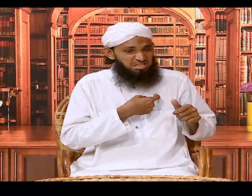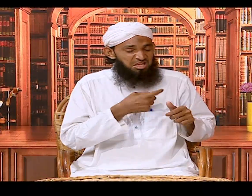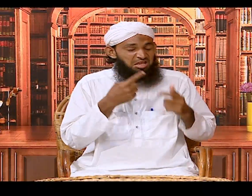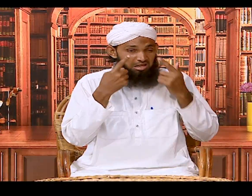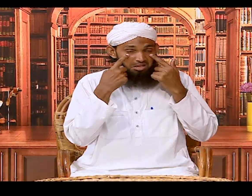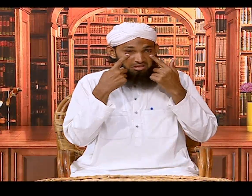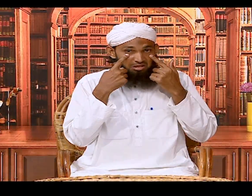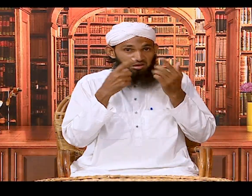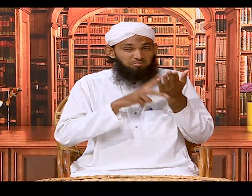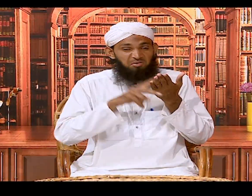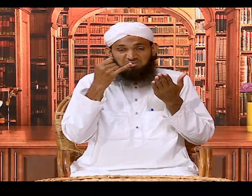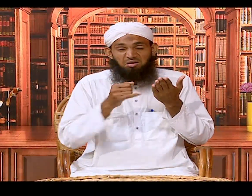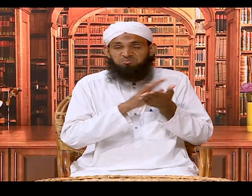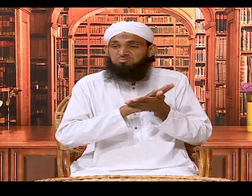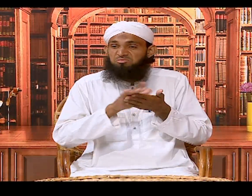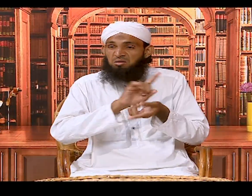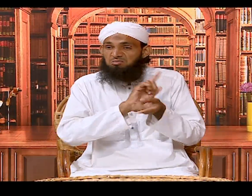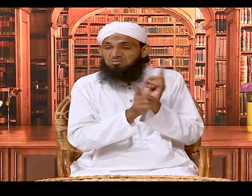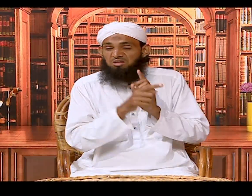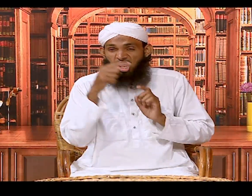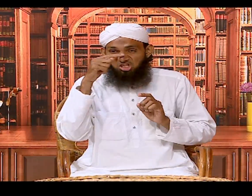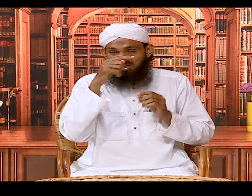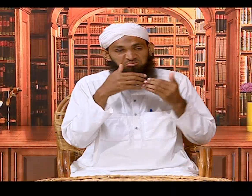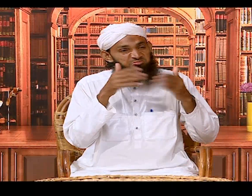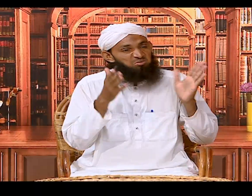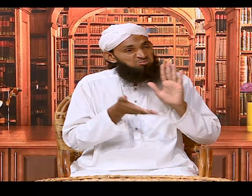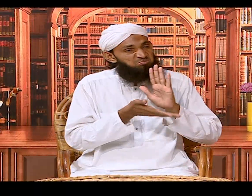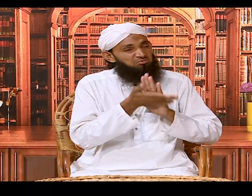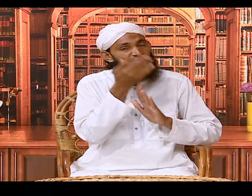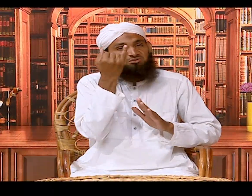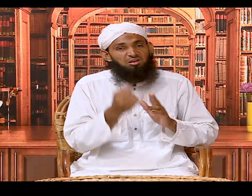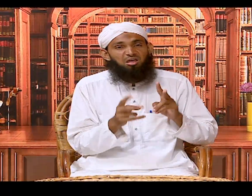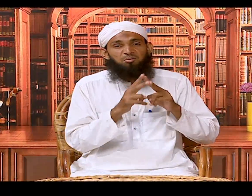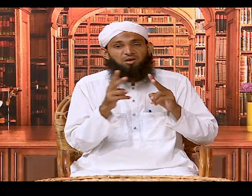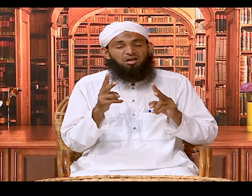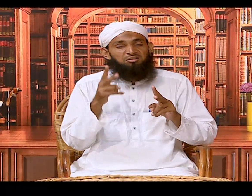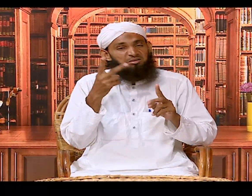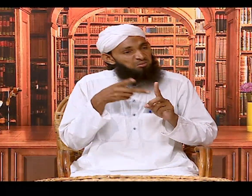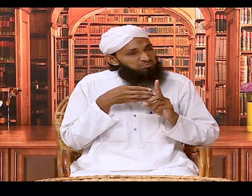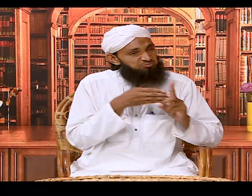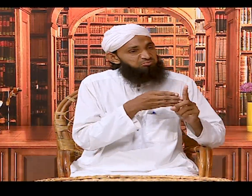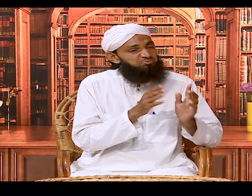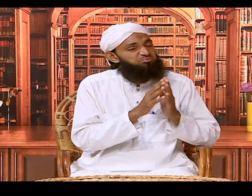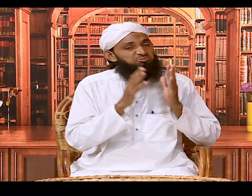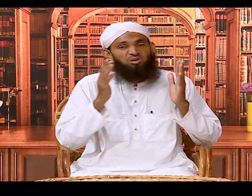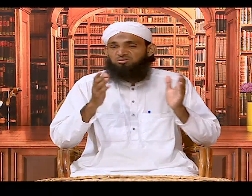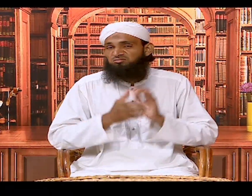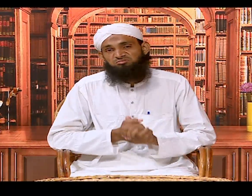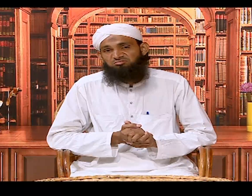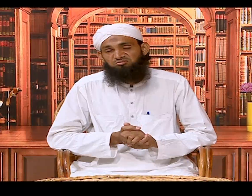پاکیزگی چھین کر بے شرم کر دیتی ہے، اور بندہ بے شمار غیر اخلاقی اور ناجائز کاموں میں مبتلا ہو جاتا ہے۔ اس